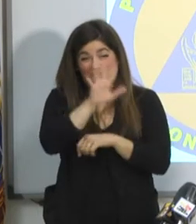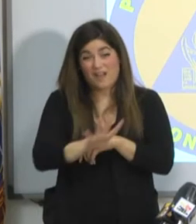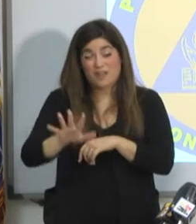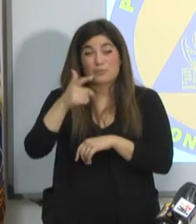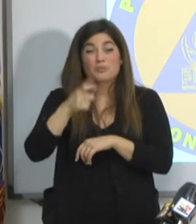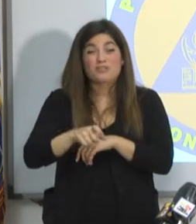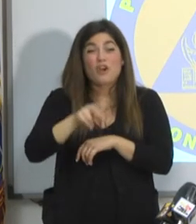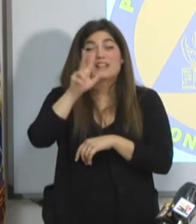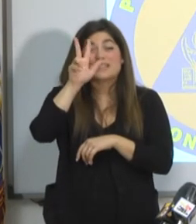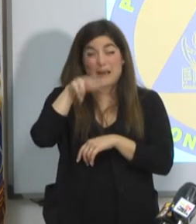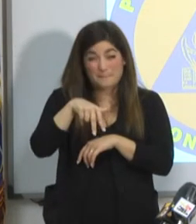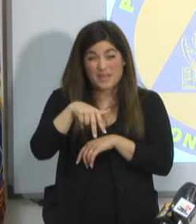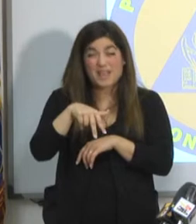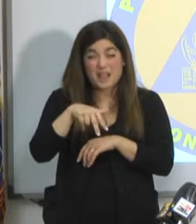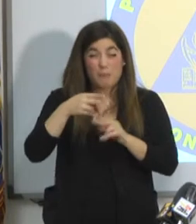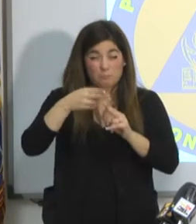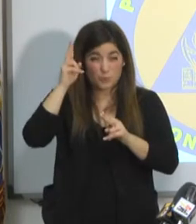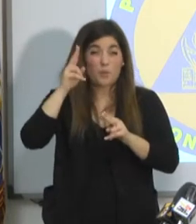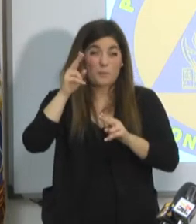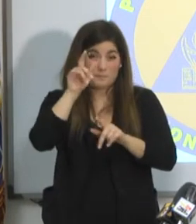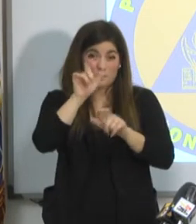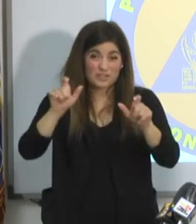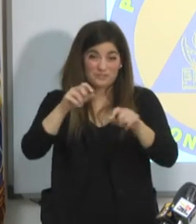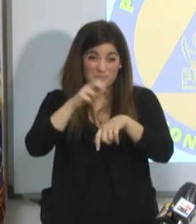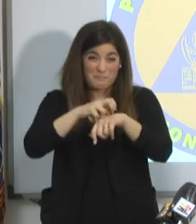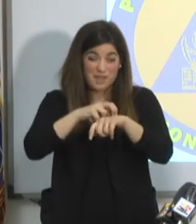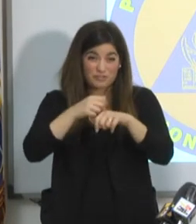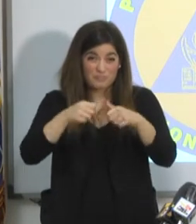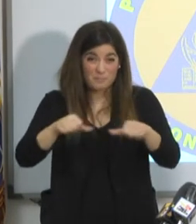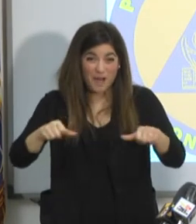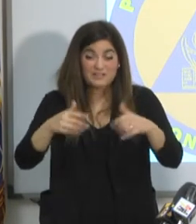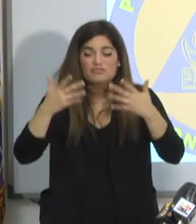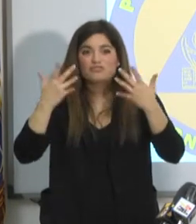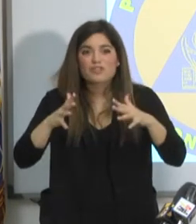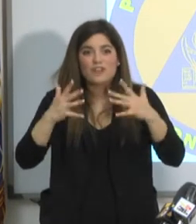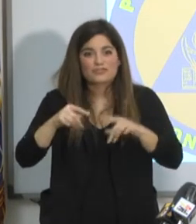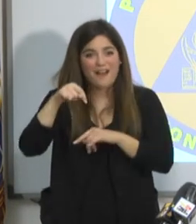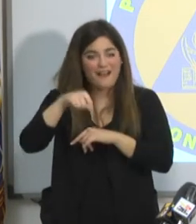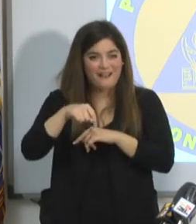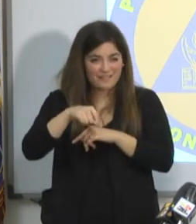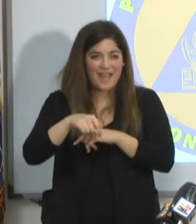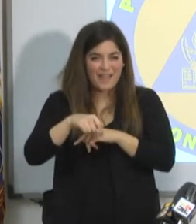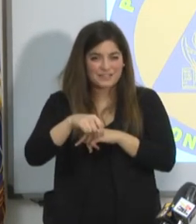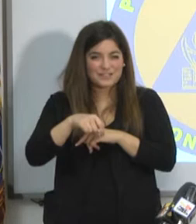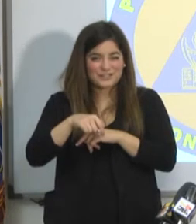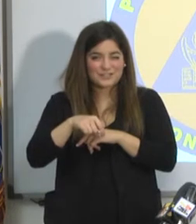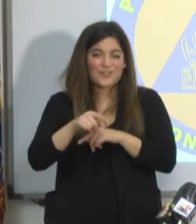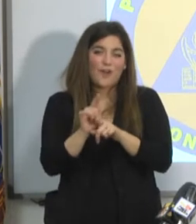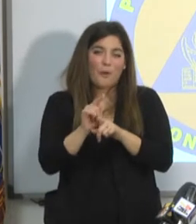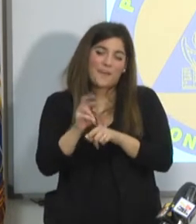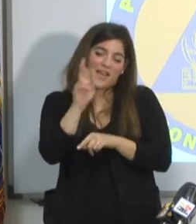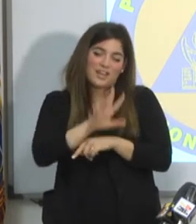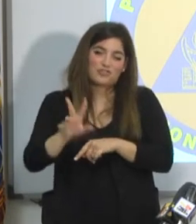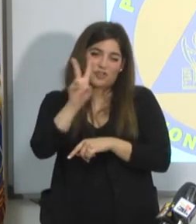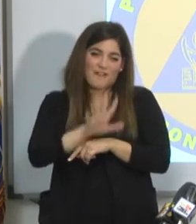3.150 medici di base, già in questo momento, cioè è una roba straordinaria perché questa regione sta facendo scuola e